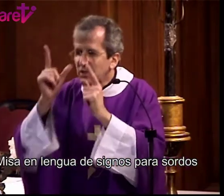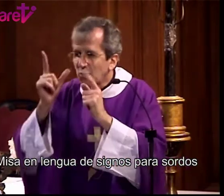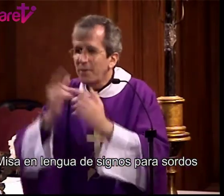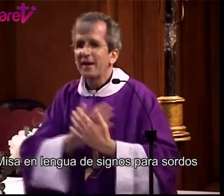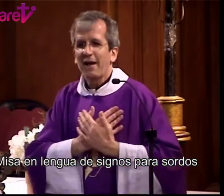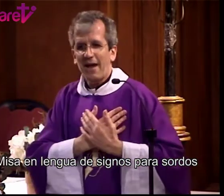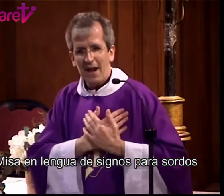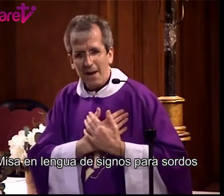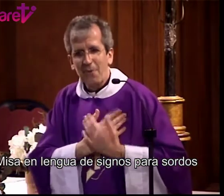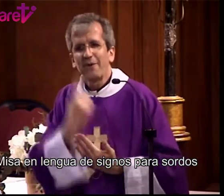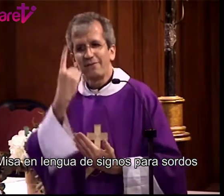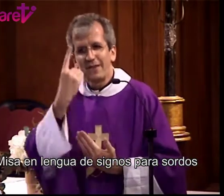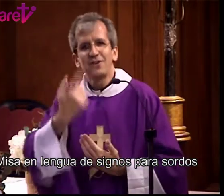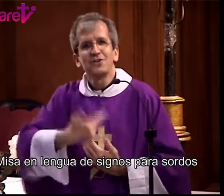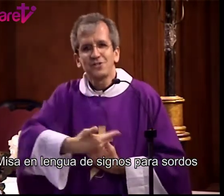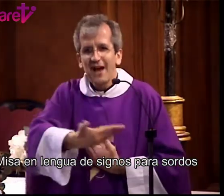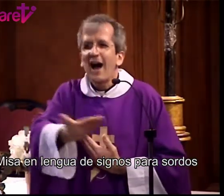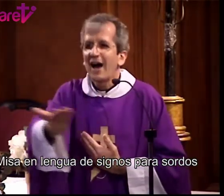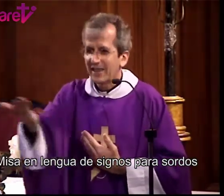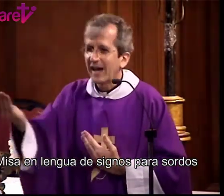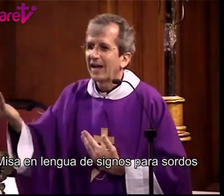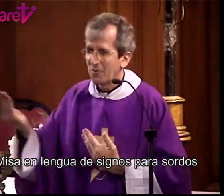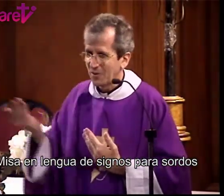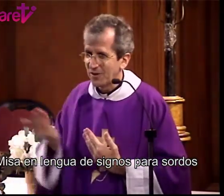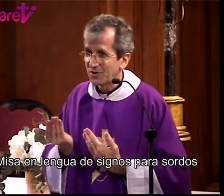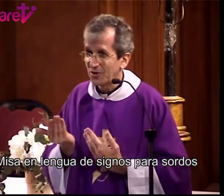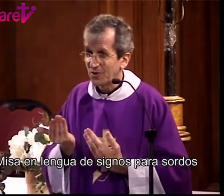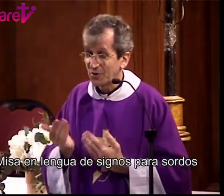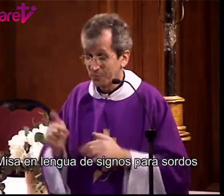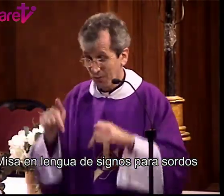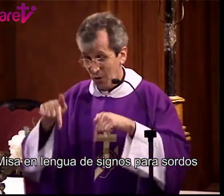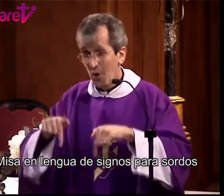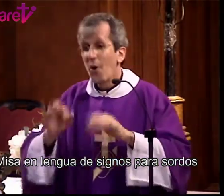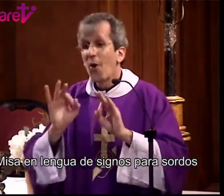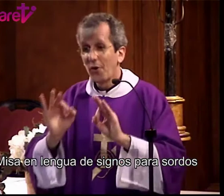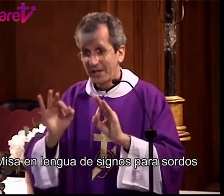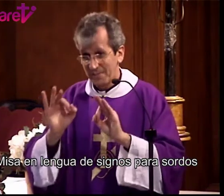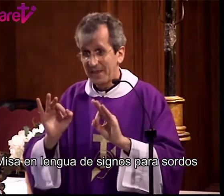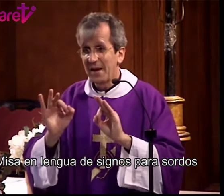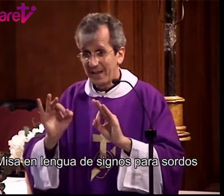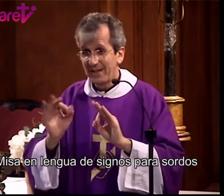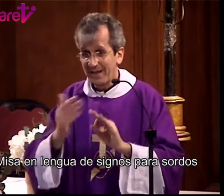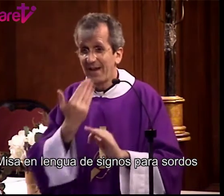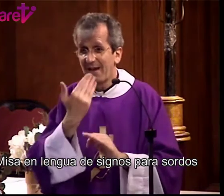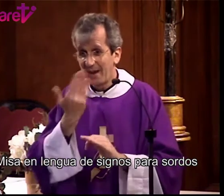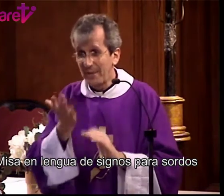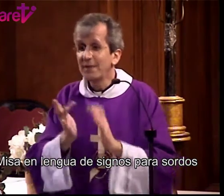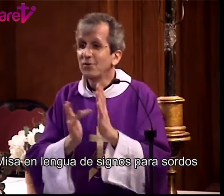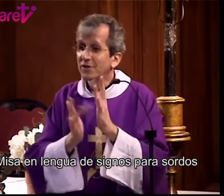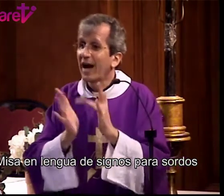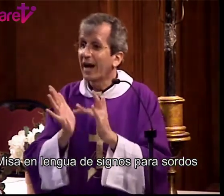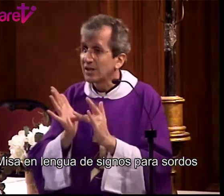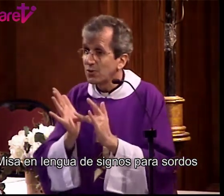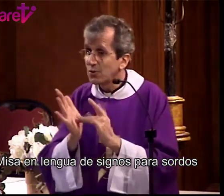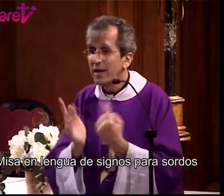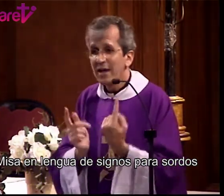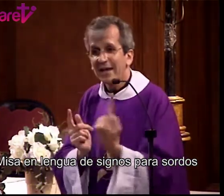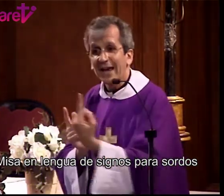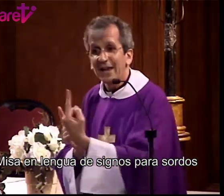descubrir el amor de Dios hacia cada uno de nosotros. Hoy especialmente le pedimos a Jesús que cada uno